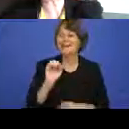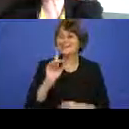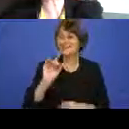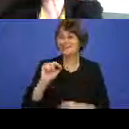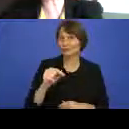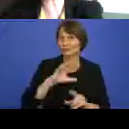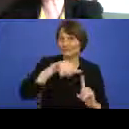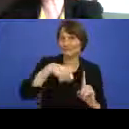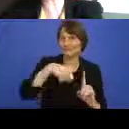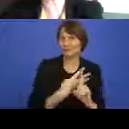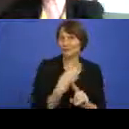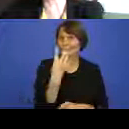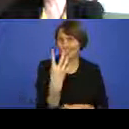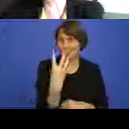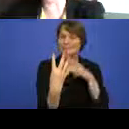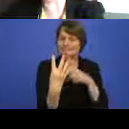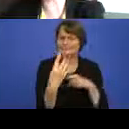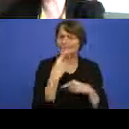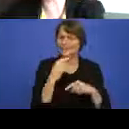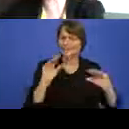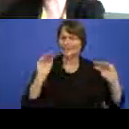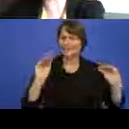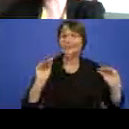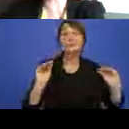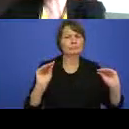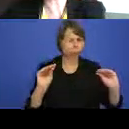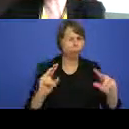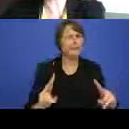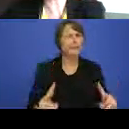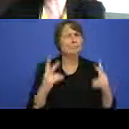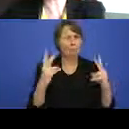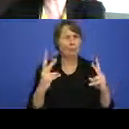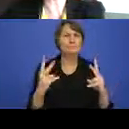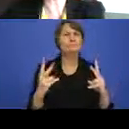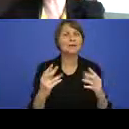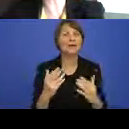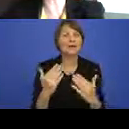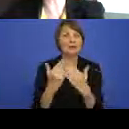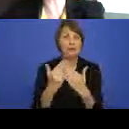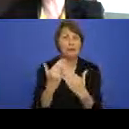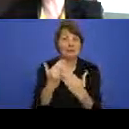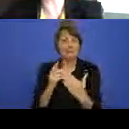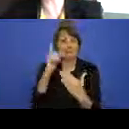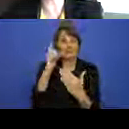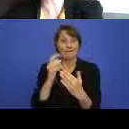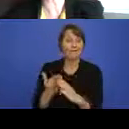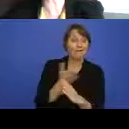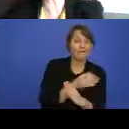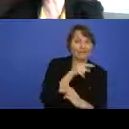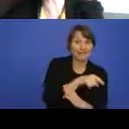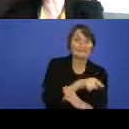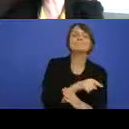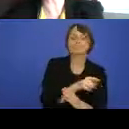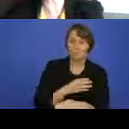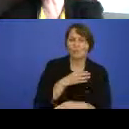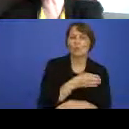concernant les ODD sur l'éducation reflète l'importance de cette étape de l'éducation. D'autres documents ont également exprimé